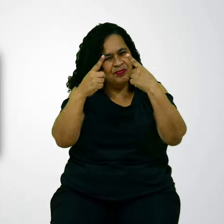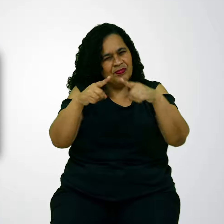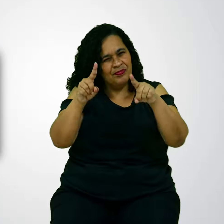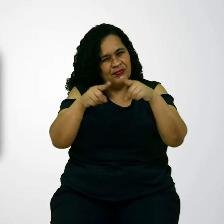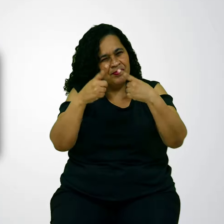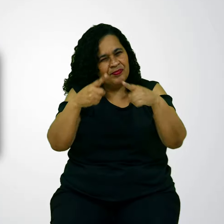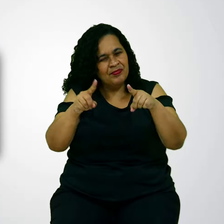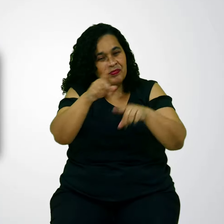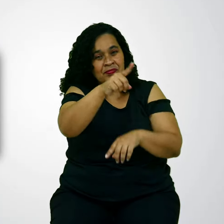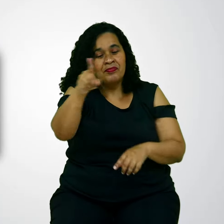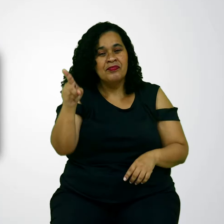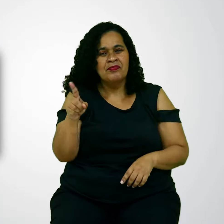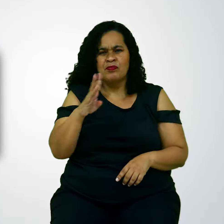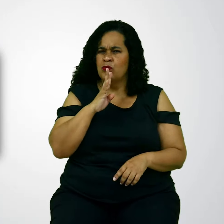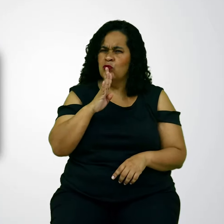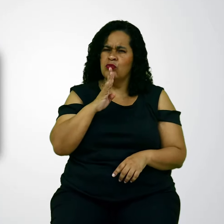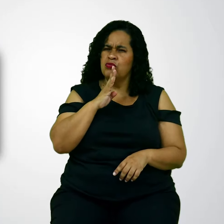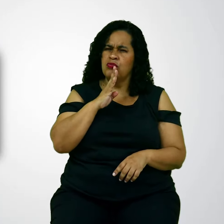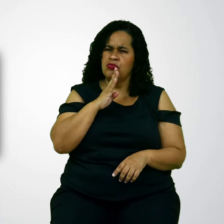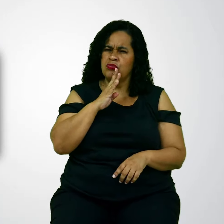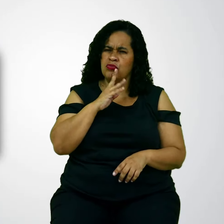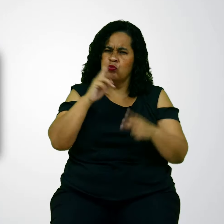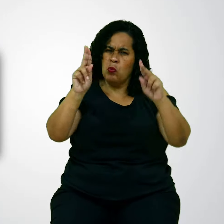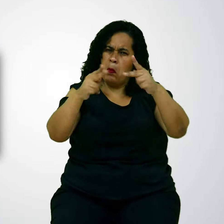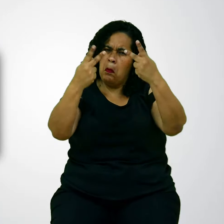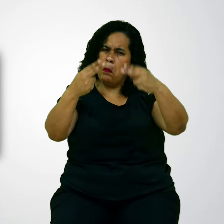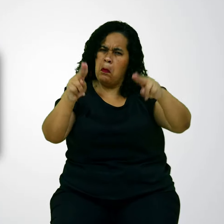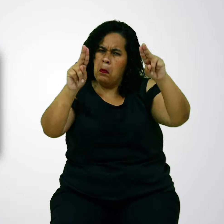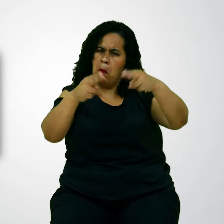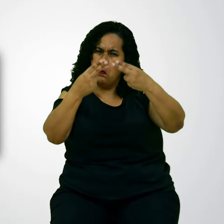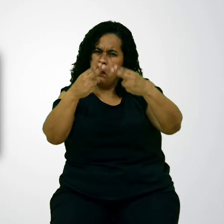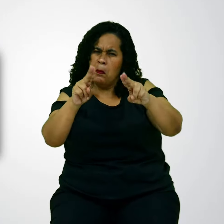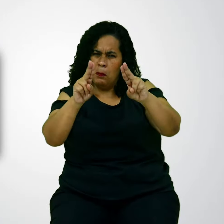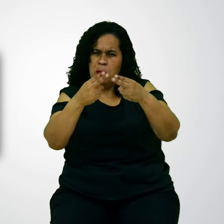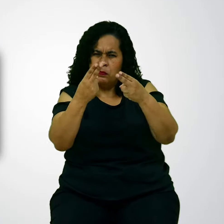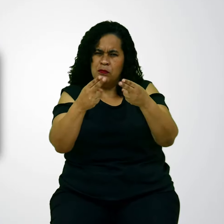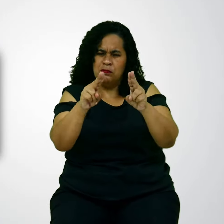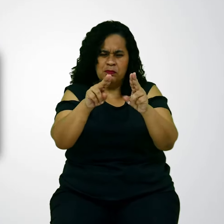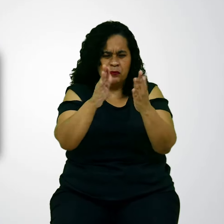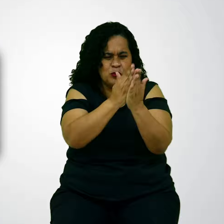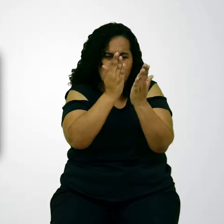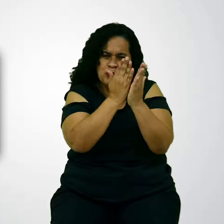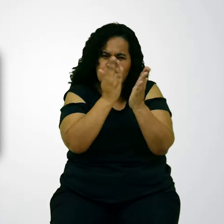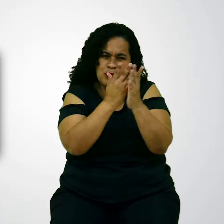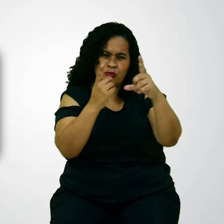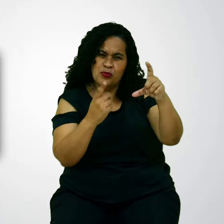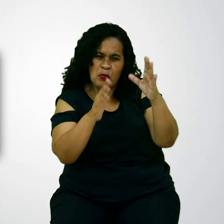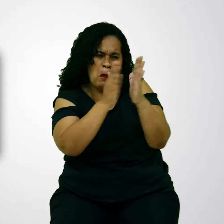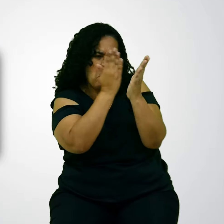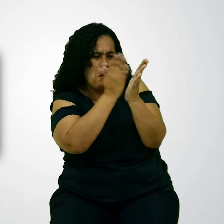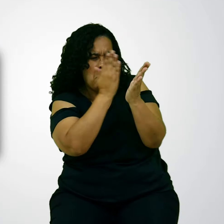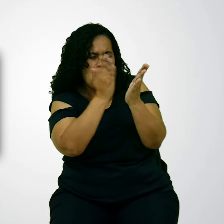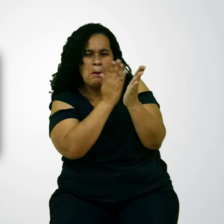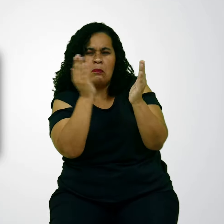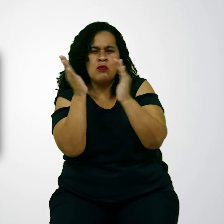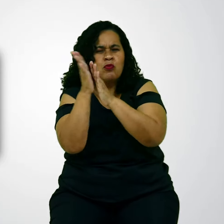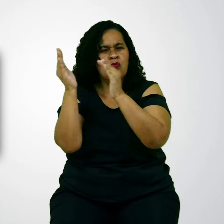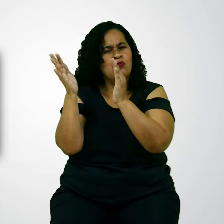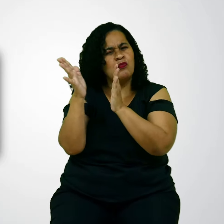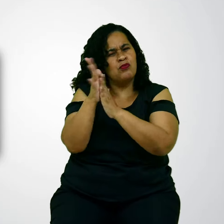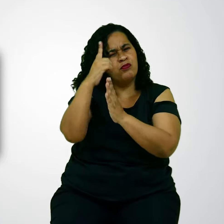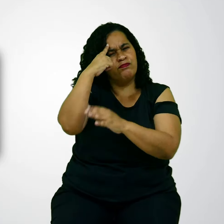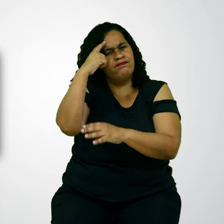não conhece os hinos lá do nosso hinário, que são mais... são louvores com uma ideia diferente, mais